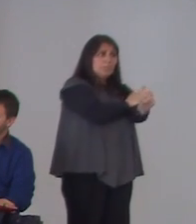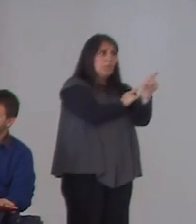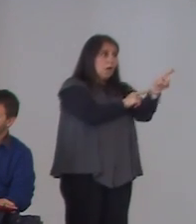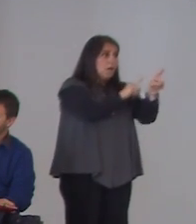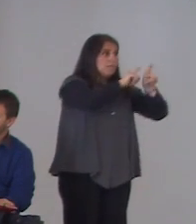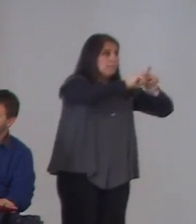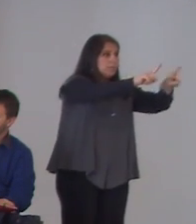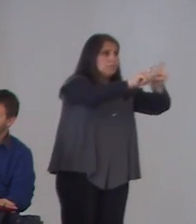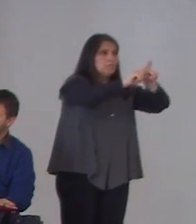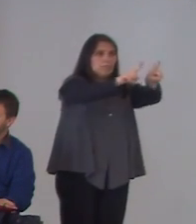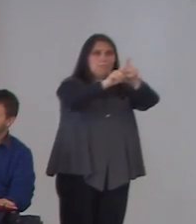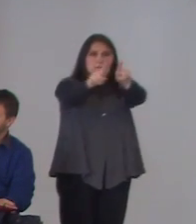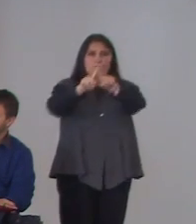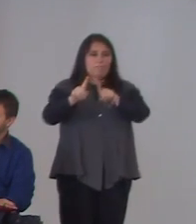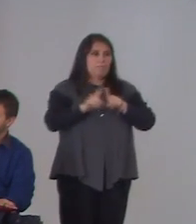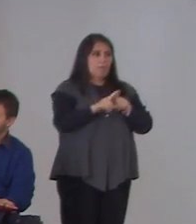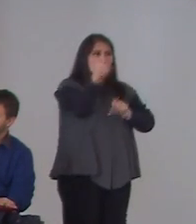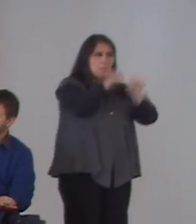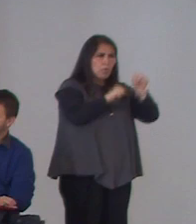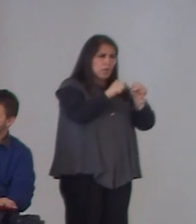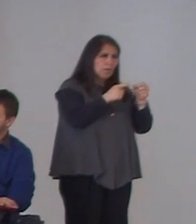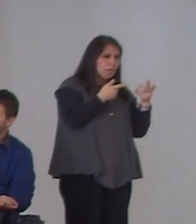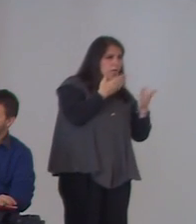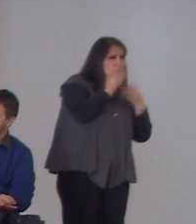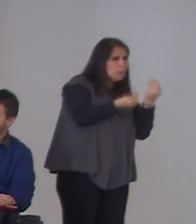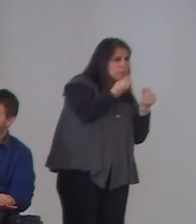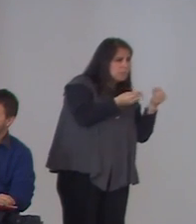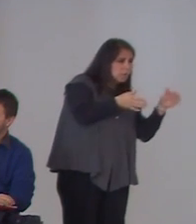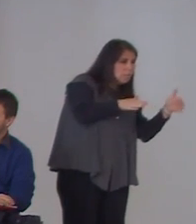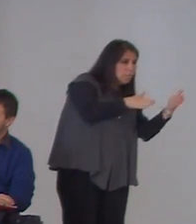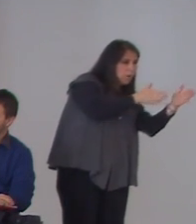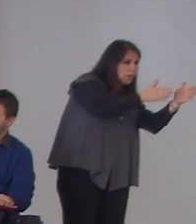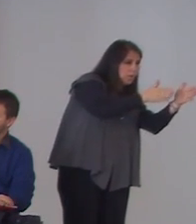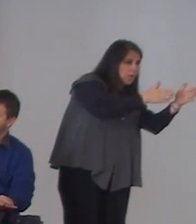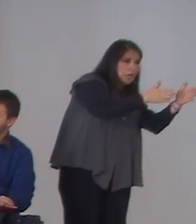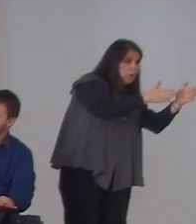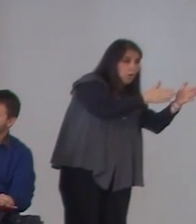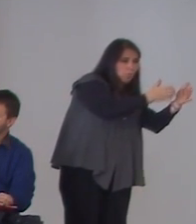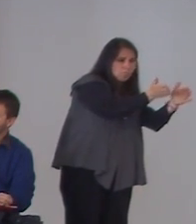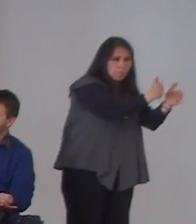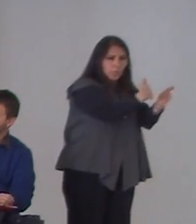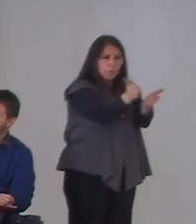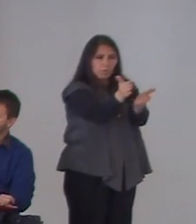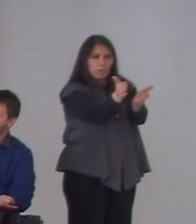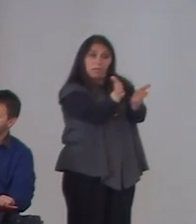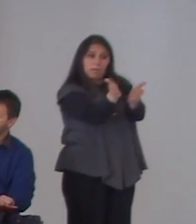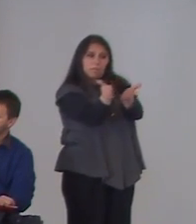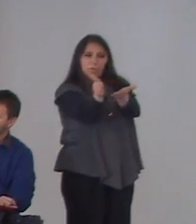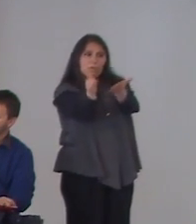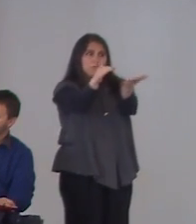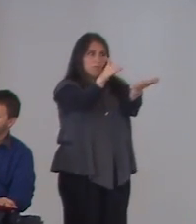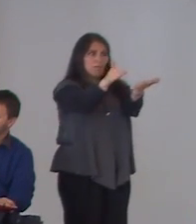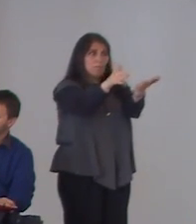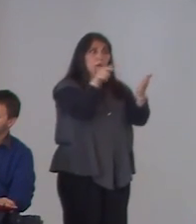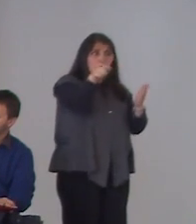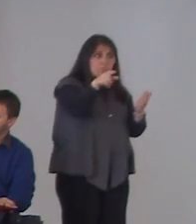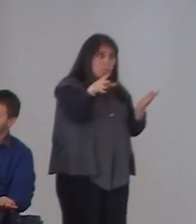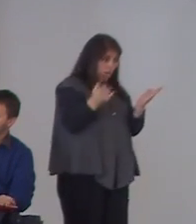del otro y encontrar caminos, y muchas veces esos caminos no están en los libros, están en la actitud que tienen los